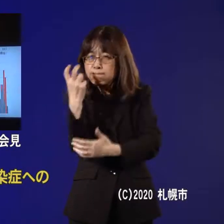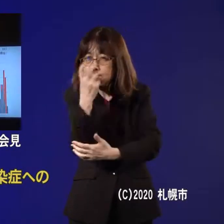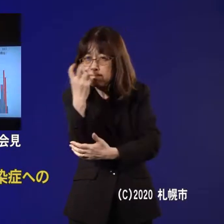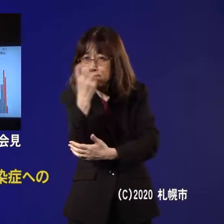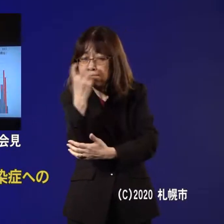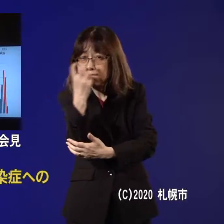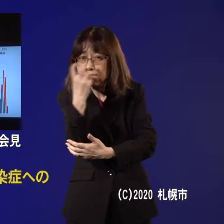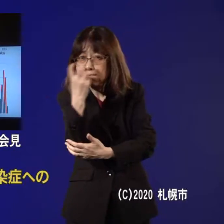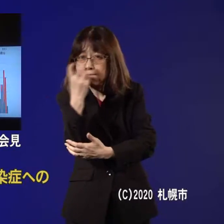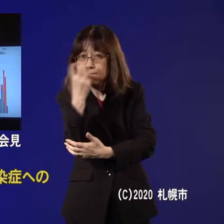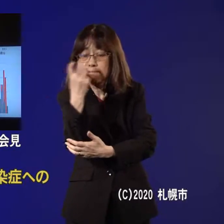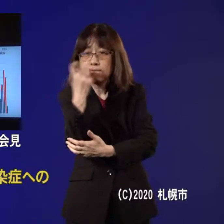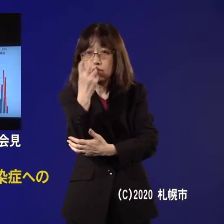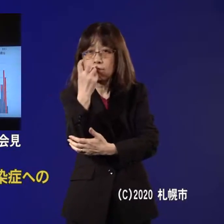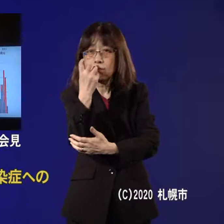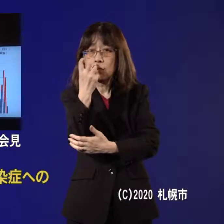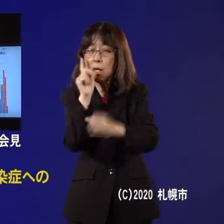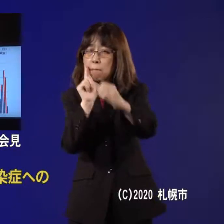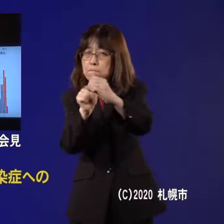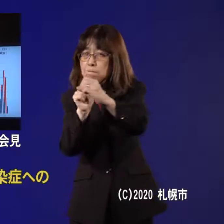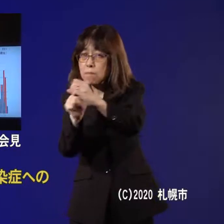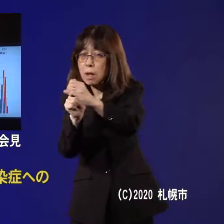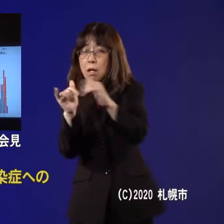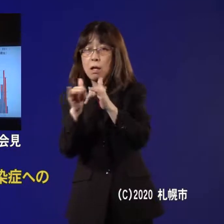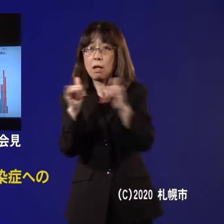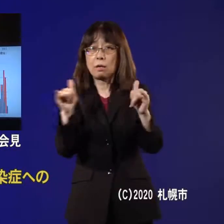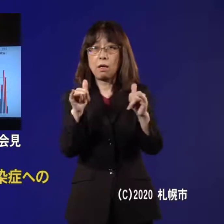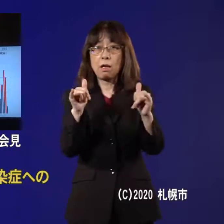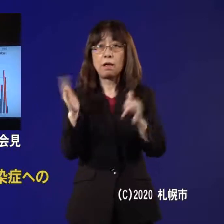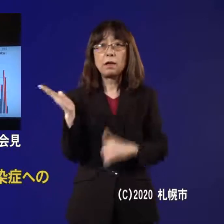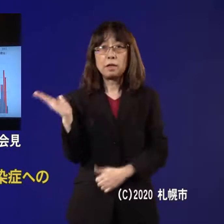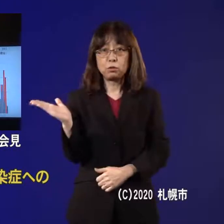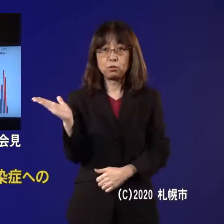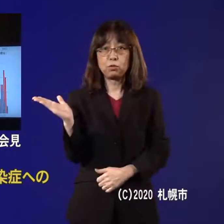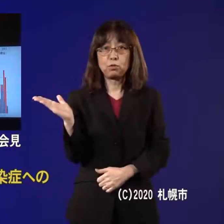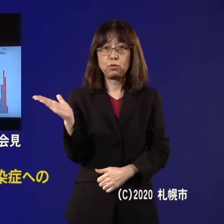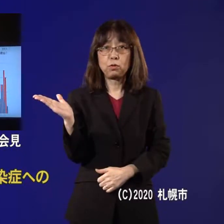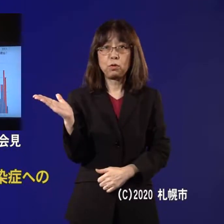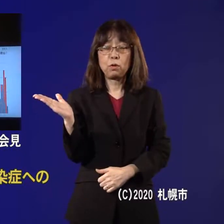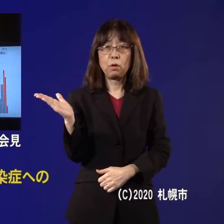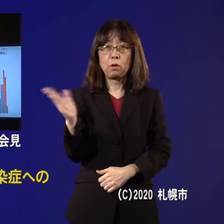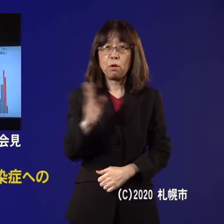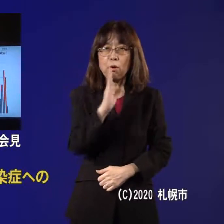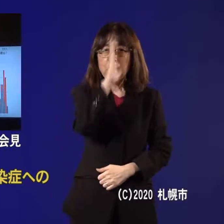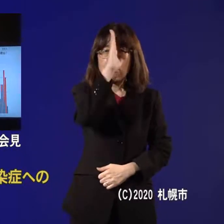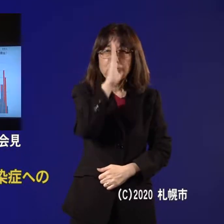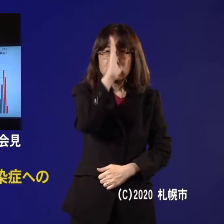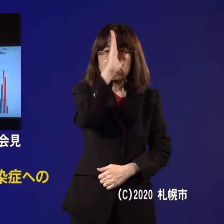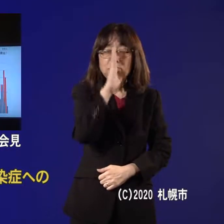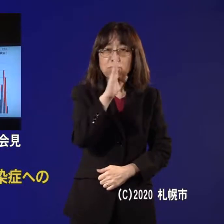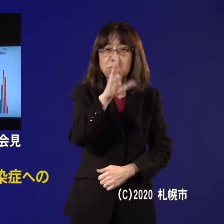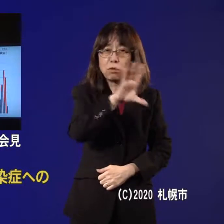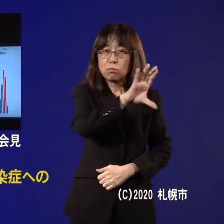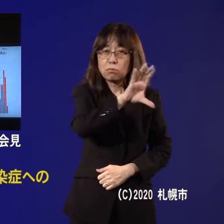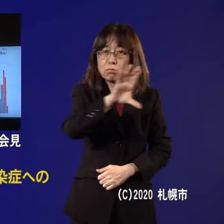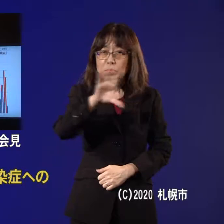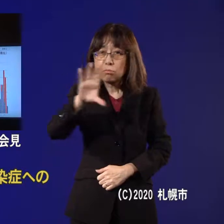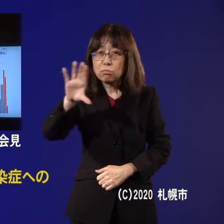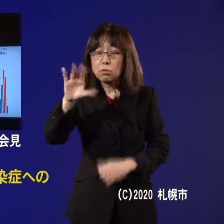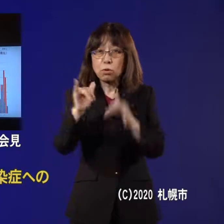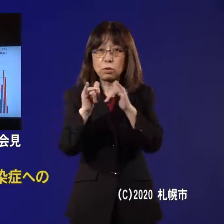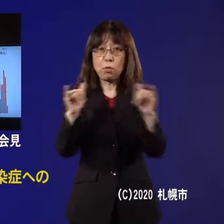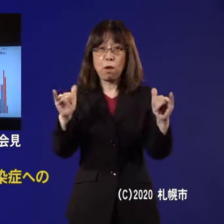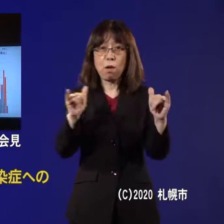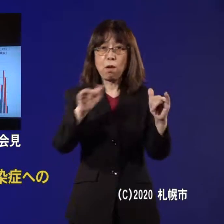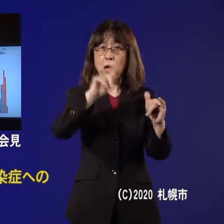した陽性が確認をされたという方であります。でこのグレーの方は、そういうど